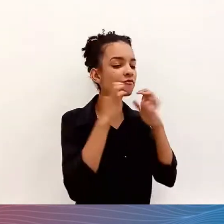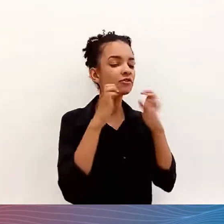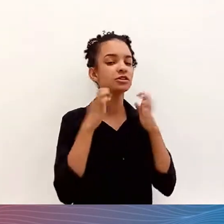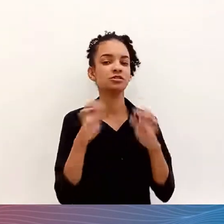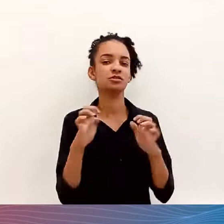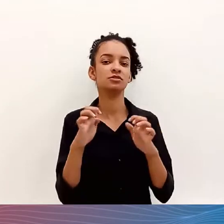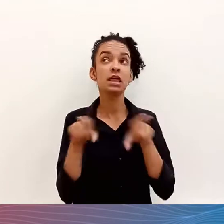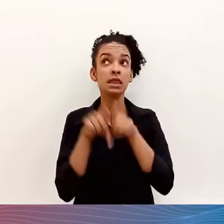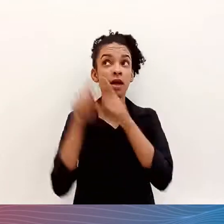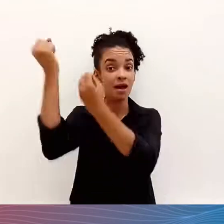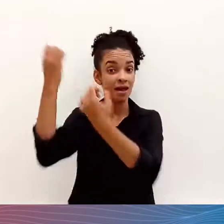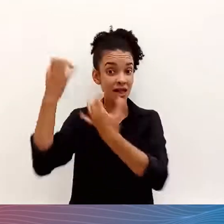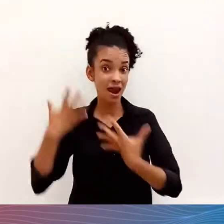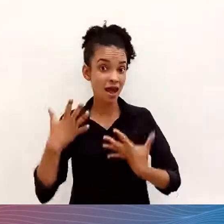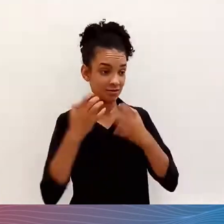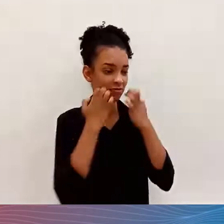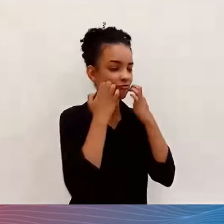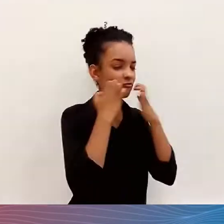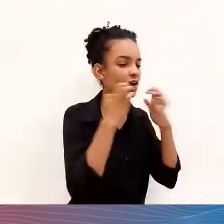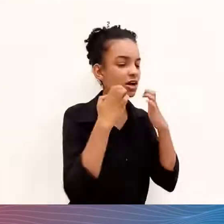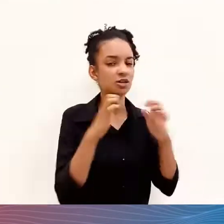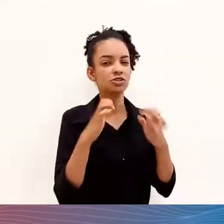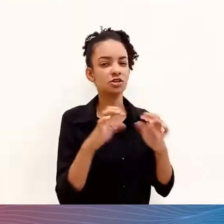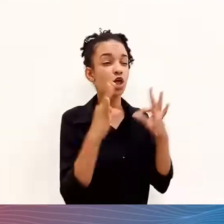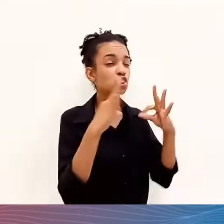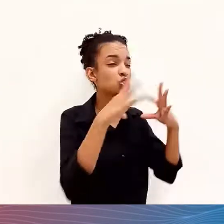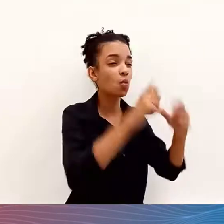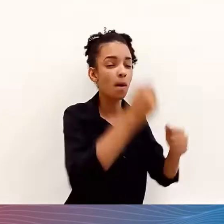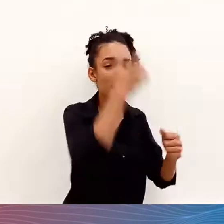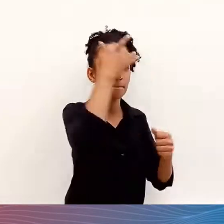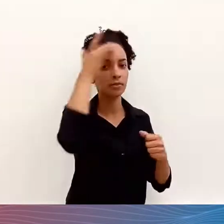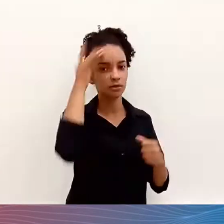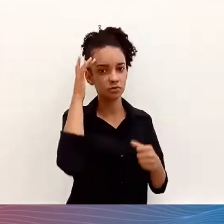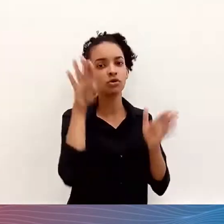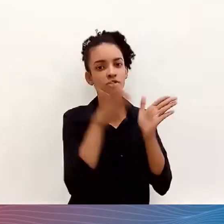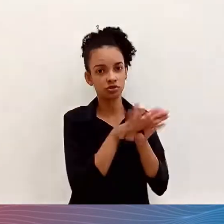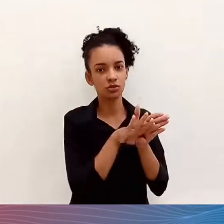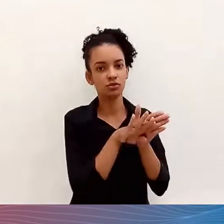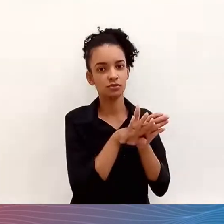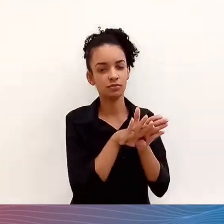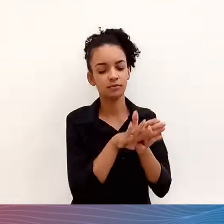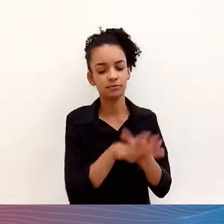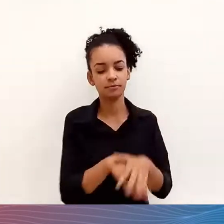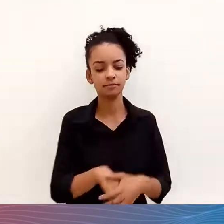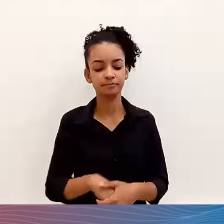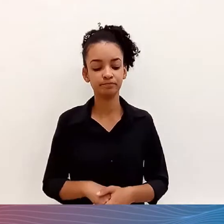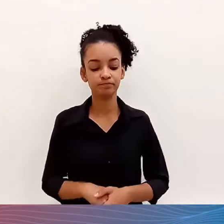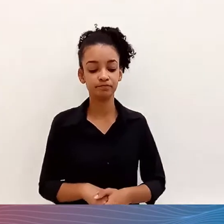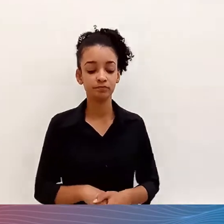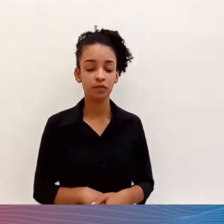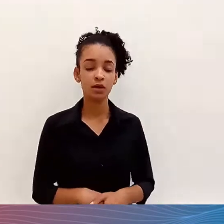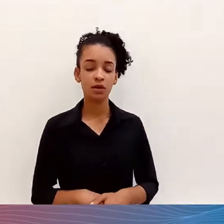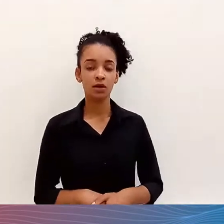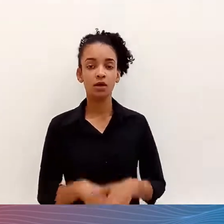todos. Ó Senhor Jesus. Então Cristo, no versículo 10, vamos continuar.